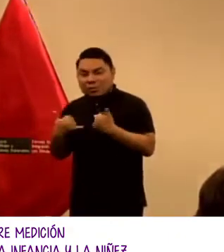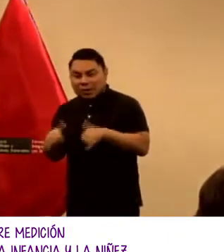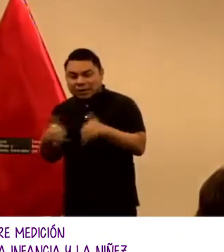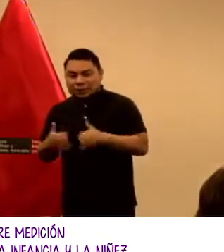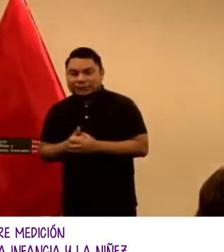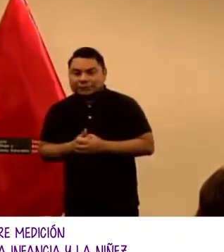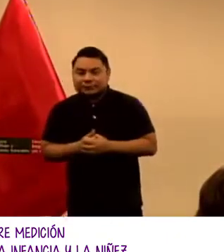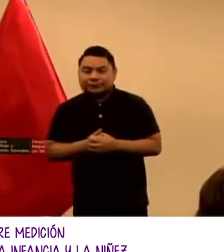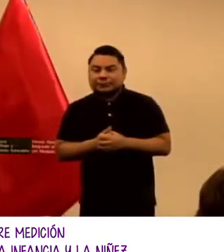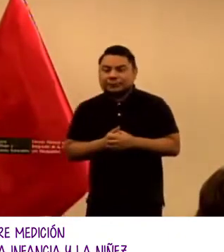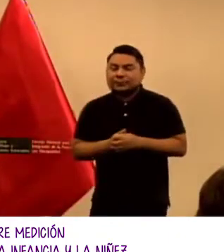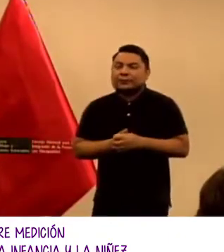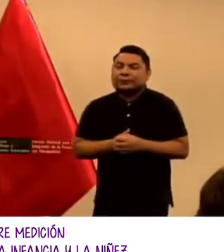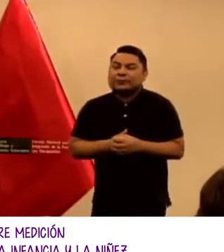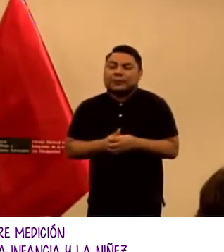jugar.